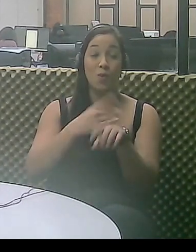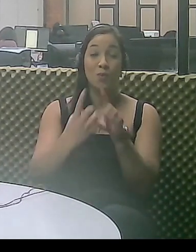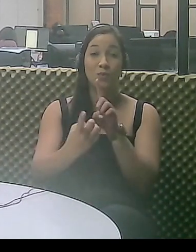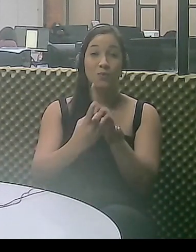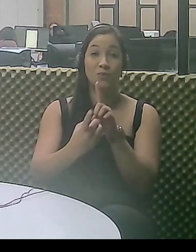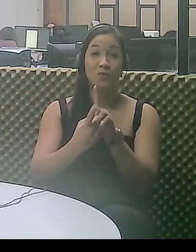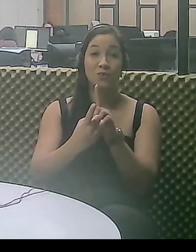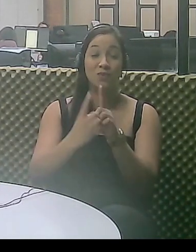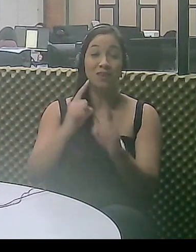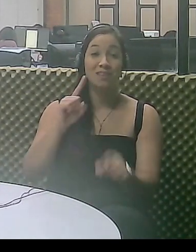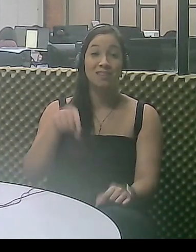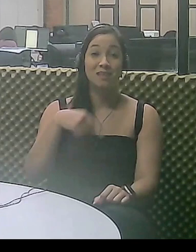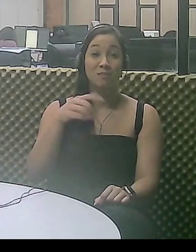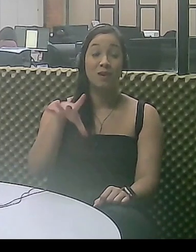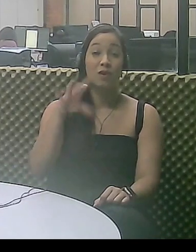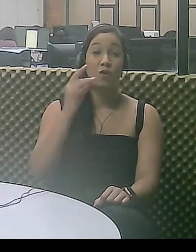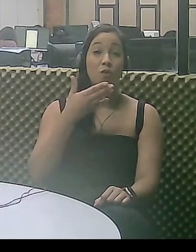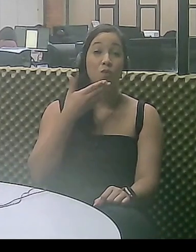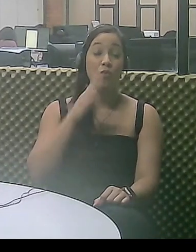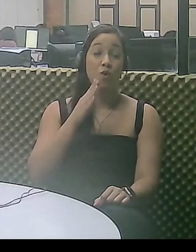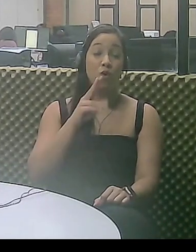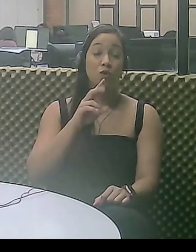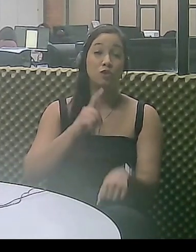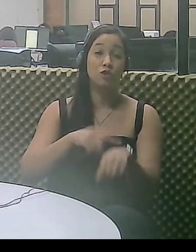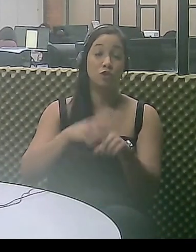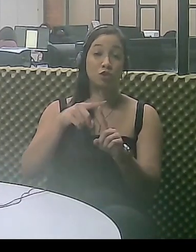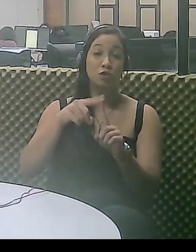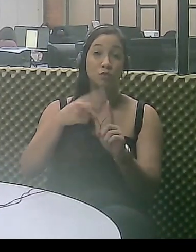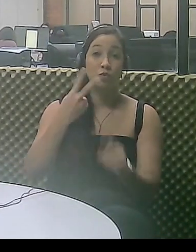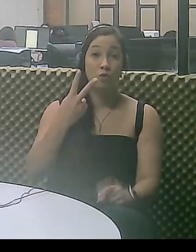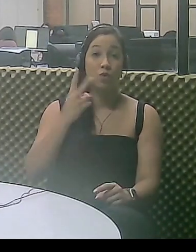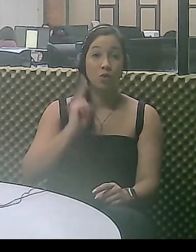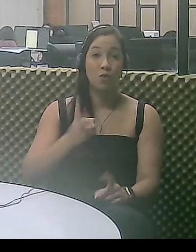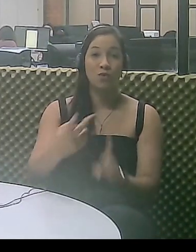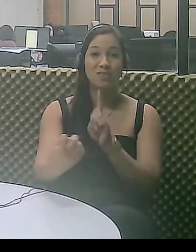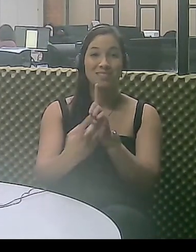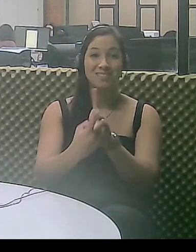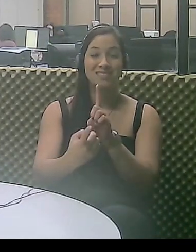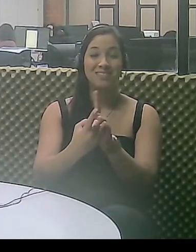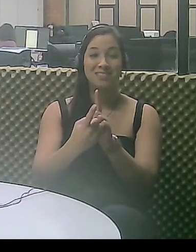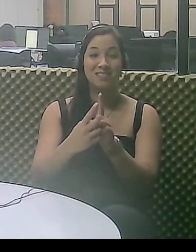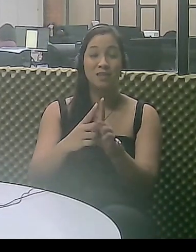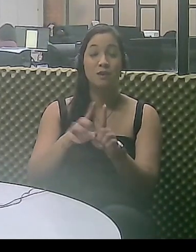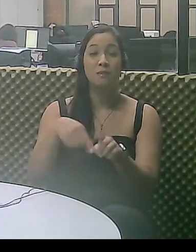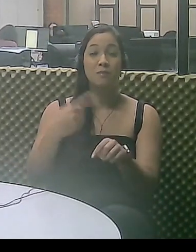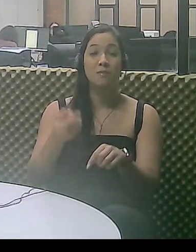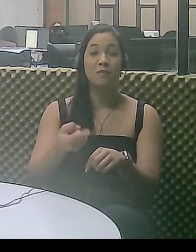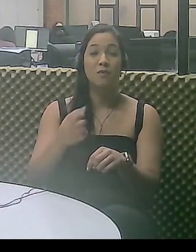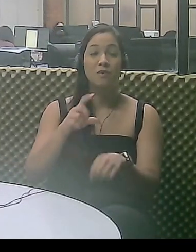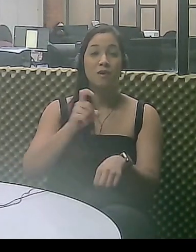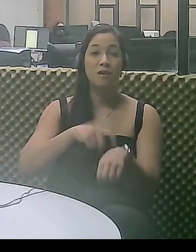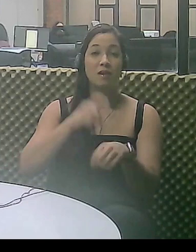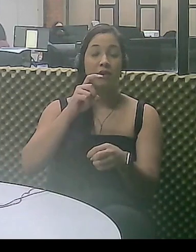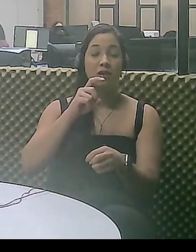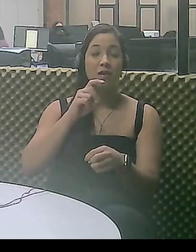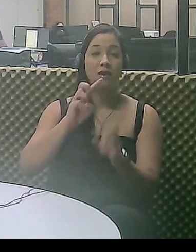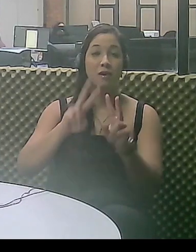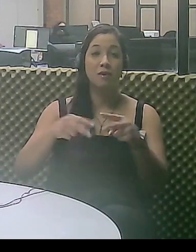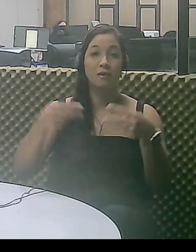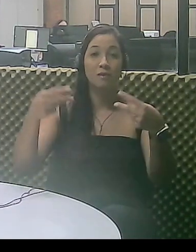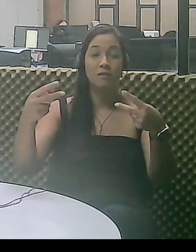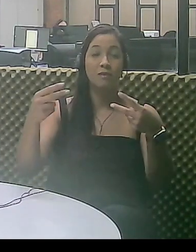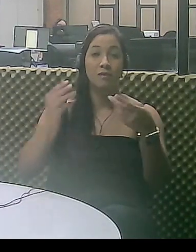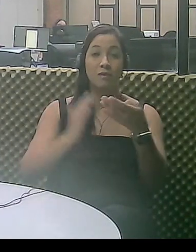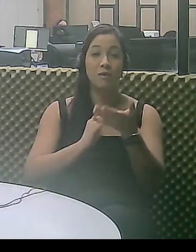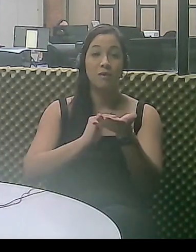atendente. Depois, escolha a opção 2, prosseguir com o atendimento. Então, clique no link enviado para ser